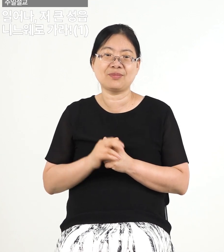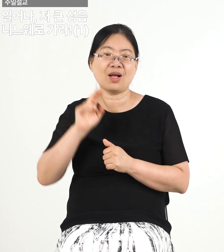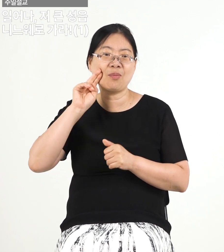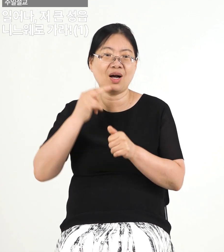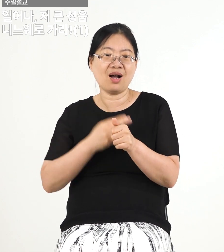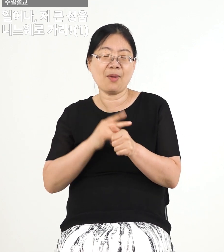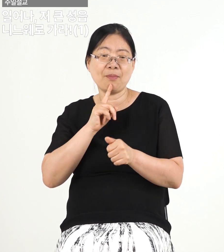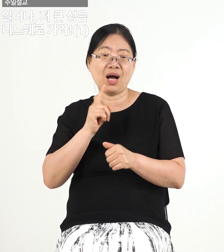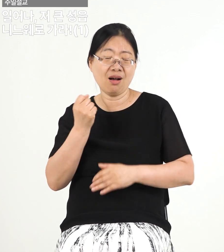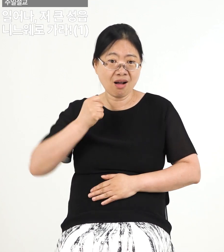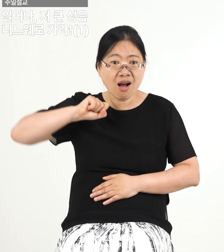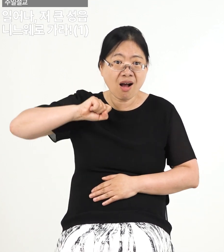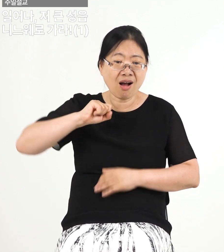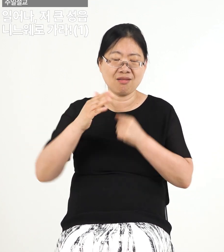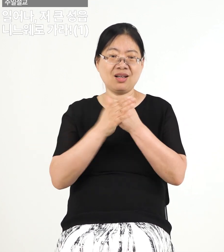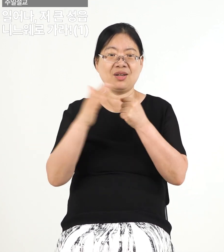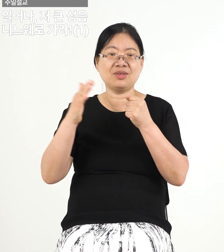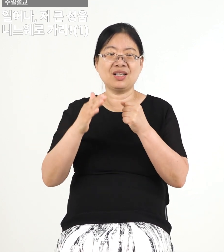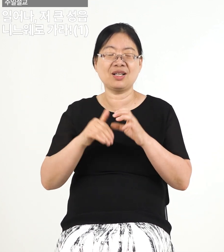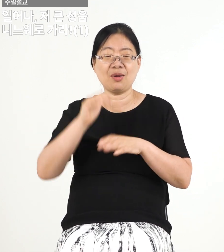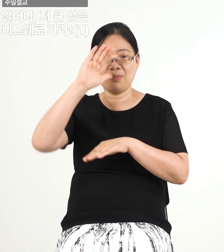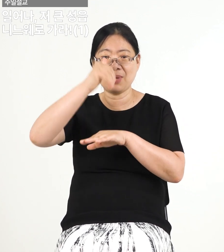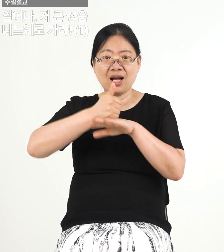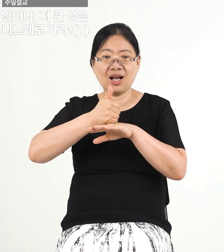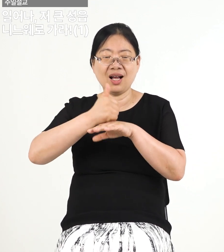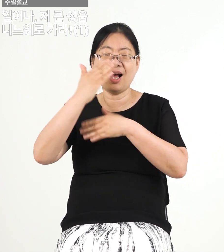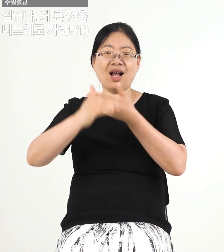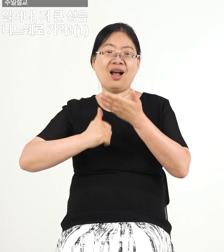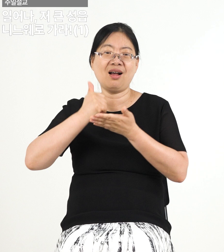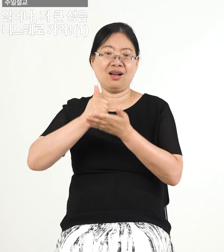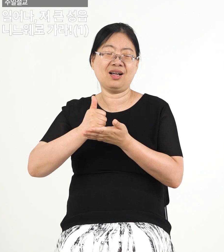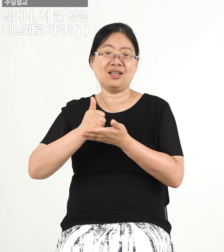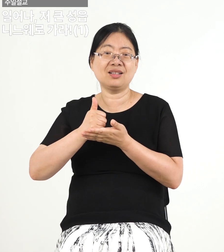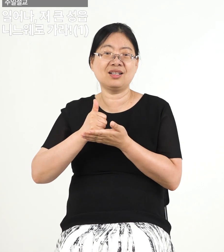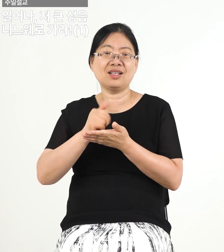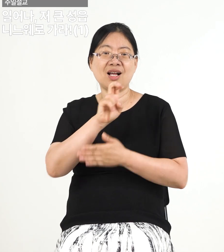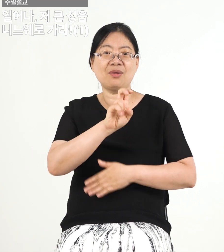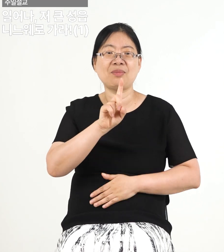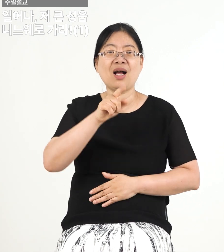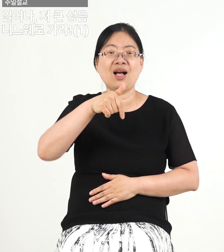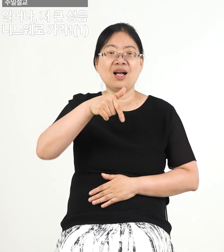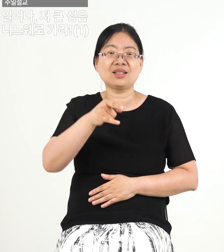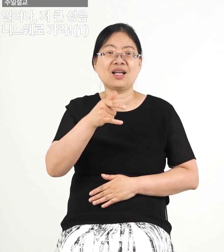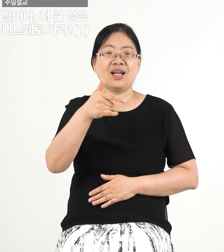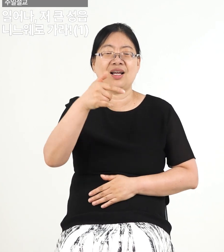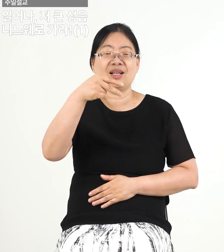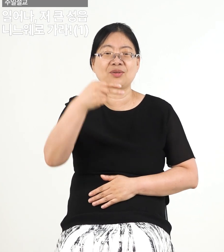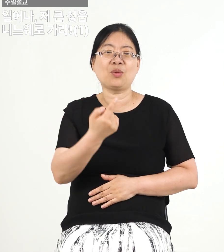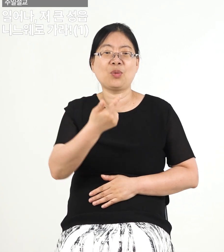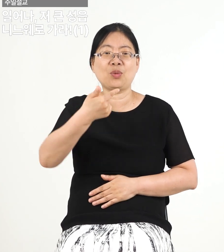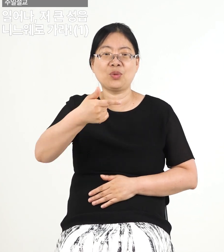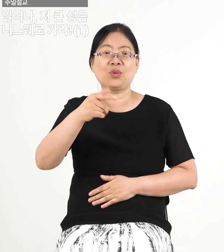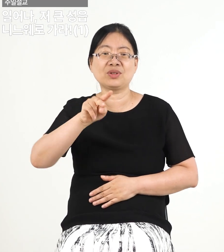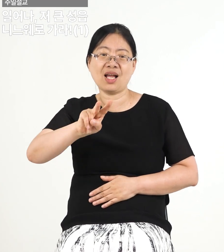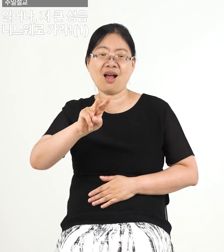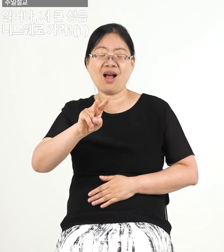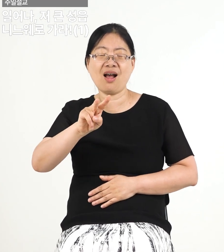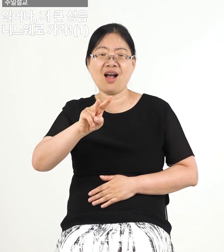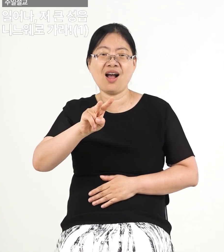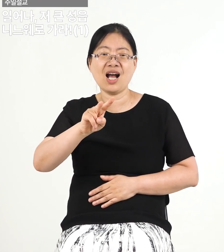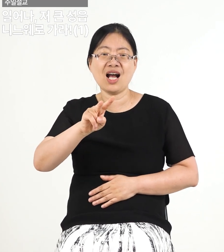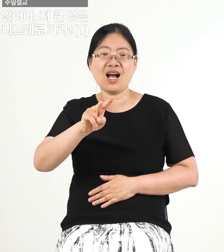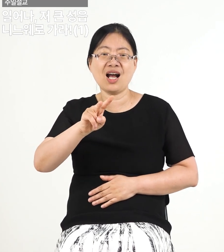바울이 말을 안 들으니까 마지막에 하나님이 마게도냐 환상, 그 유명한